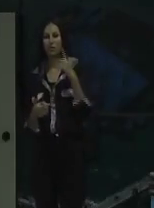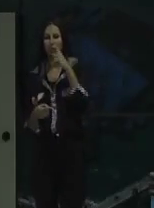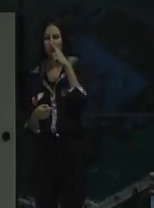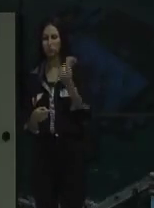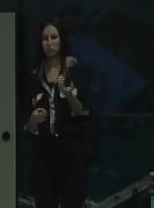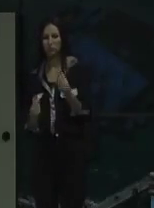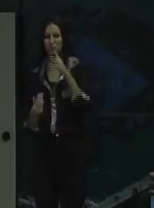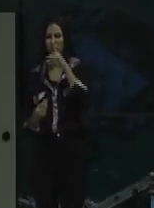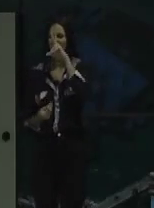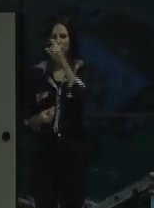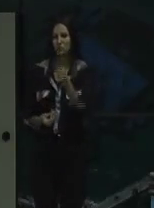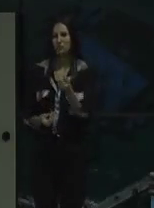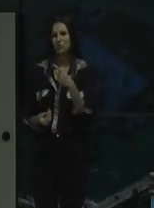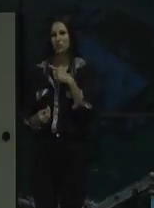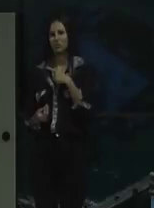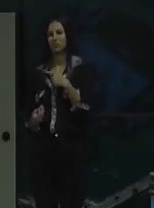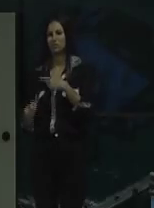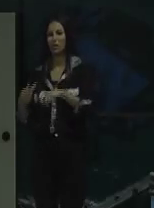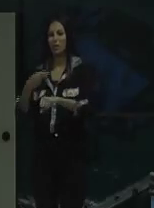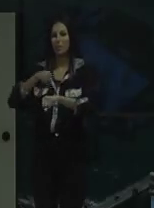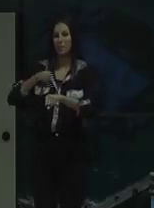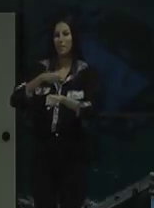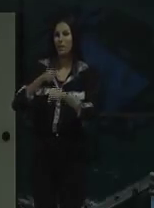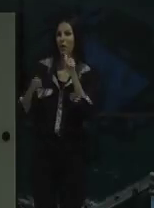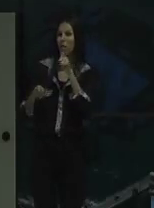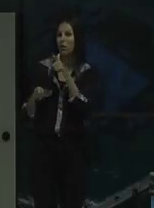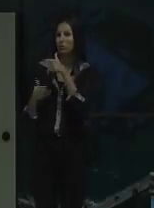E próximo, uma praça de alimentação.